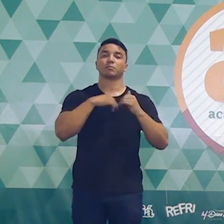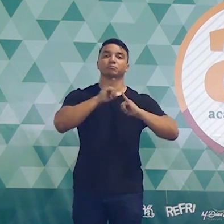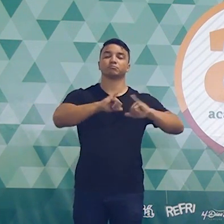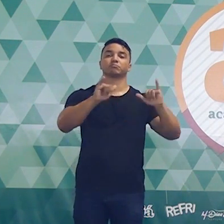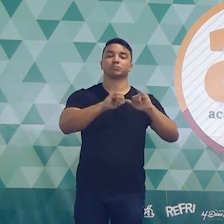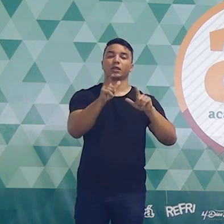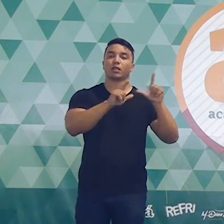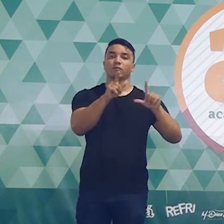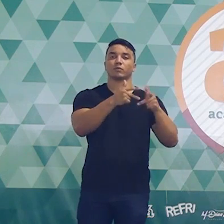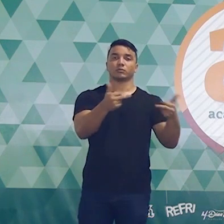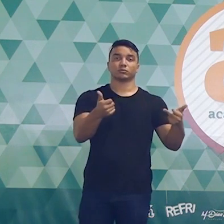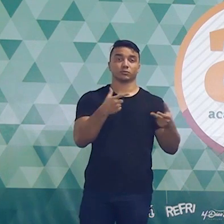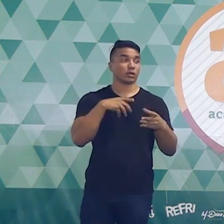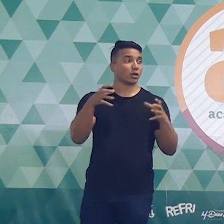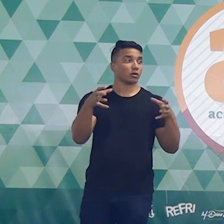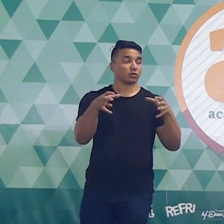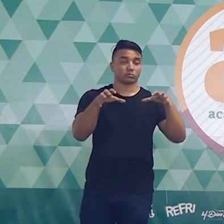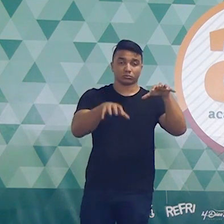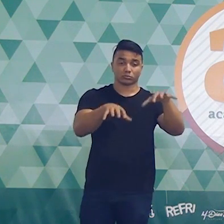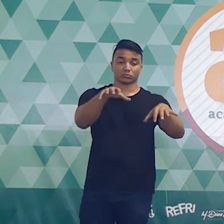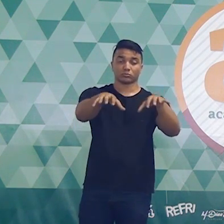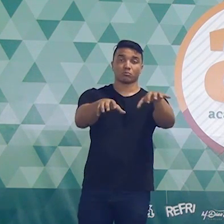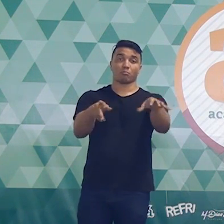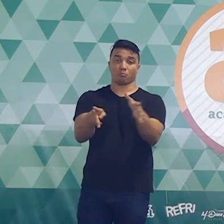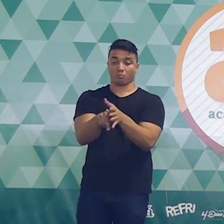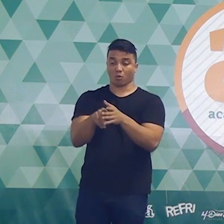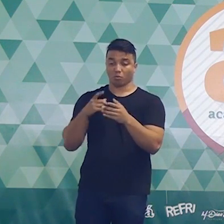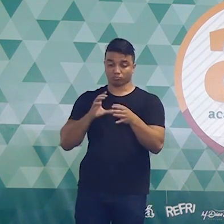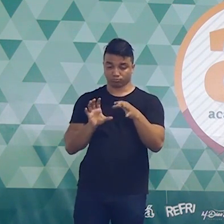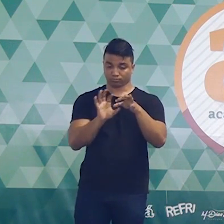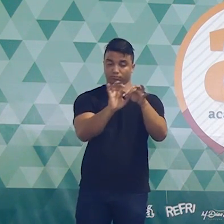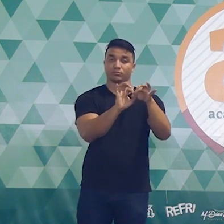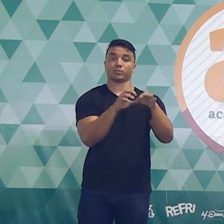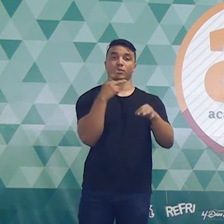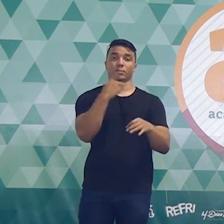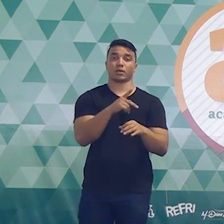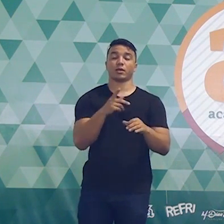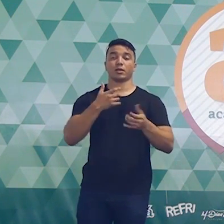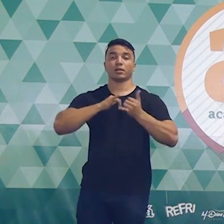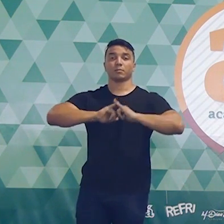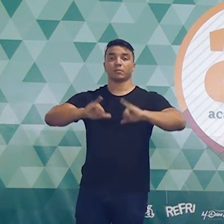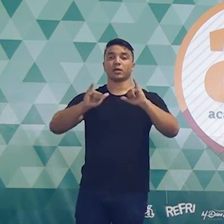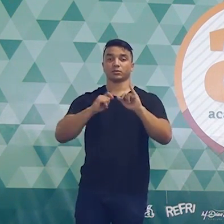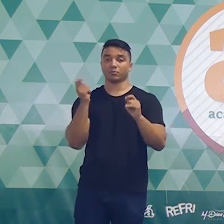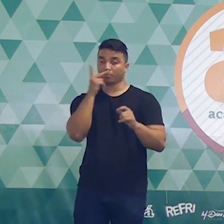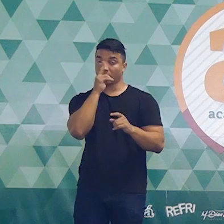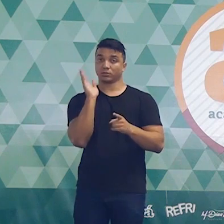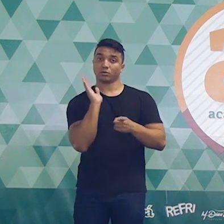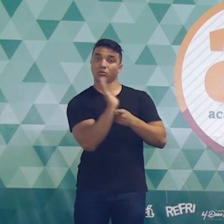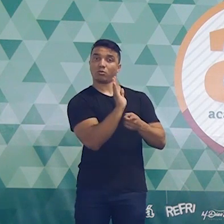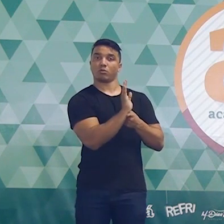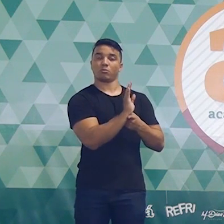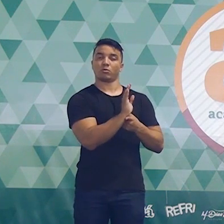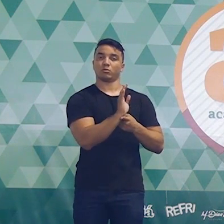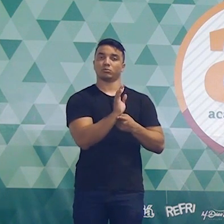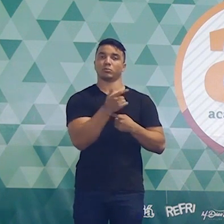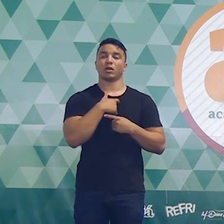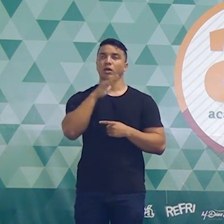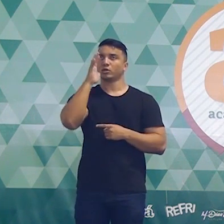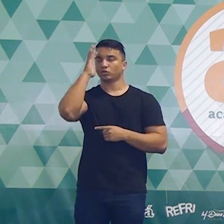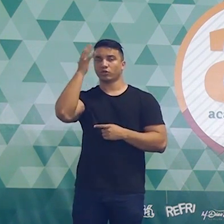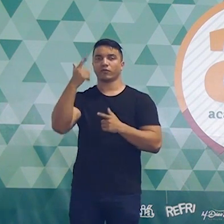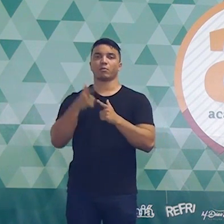imprensa. Setores socialmente engajados na imprensa colaboram para resolver problemas.